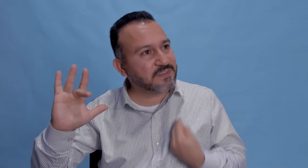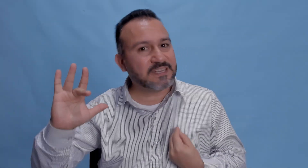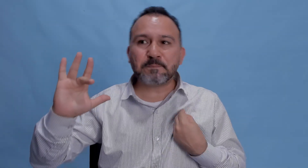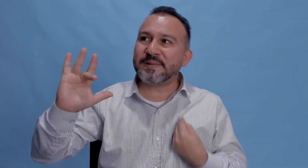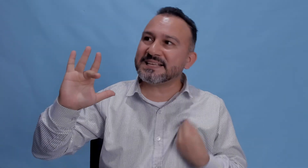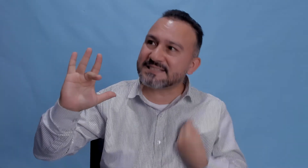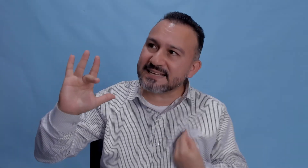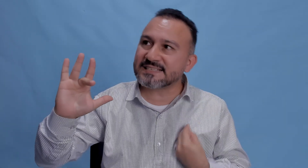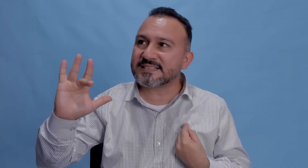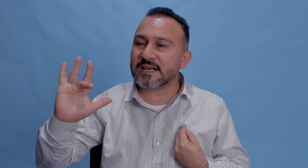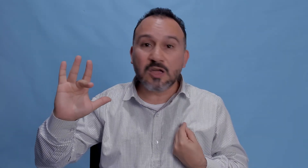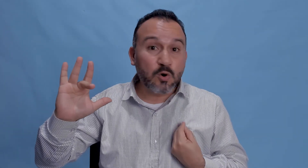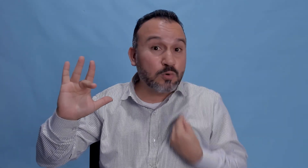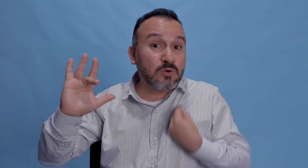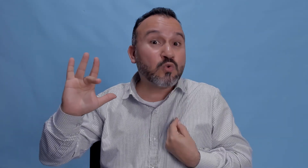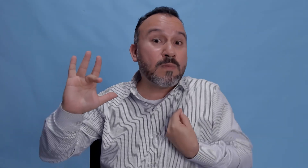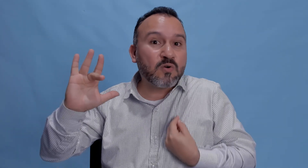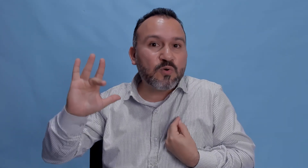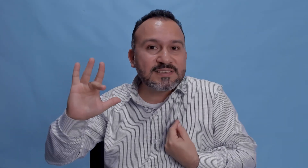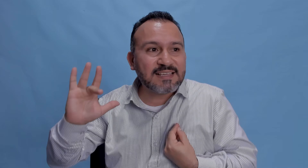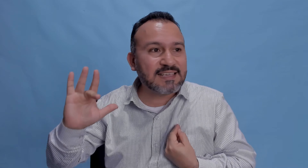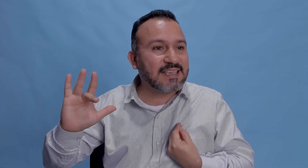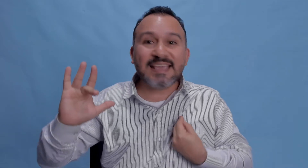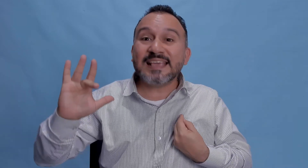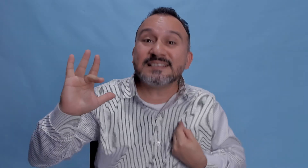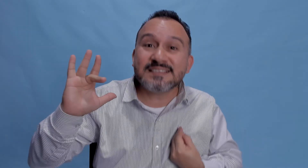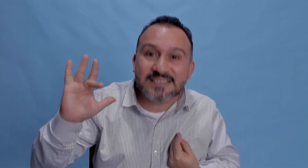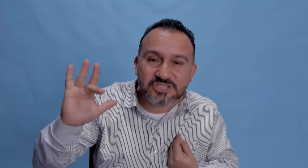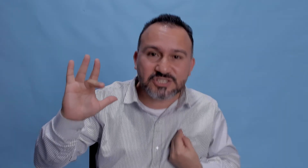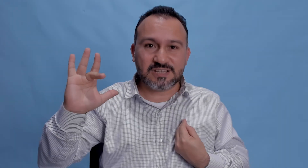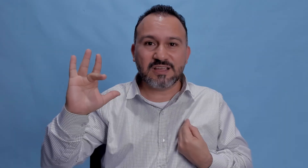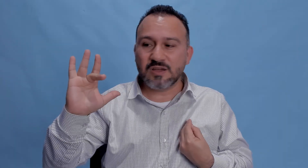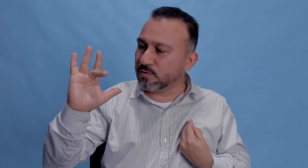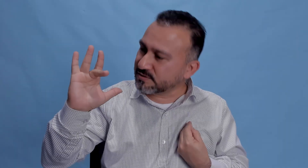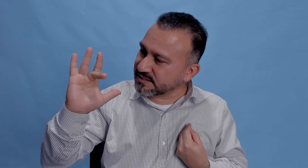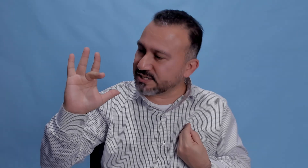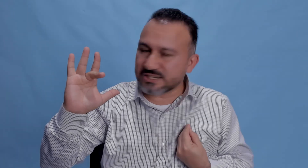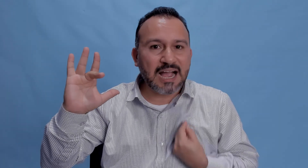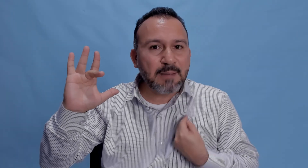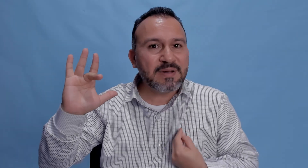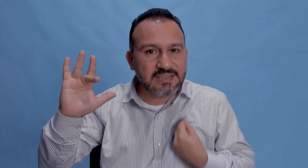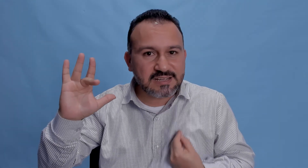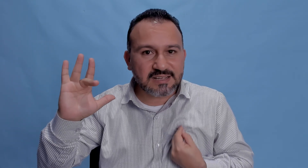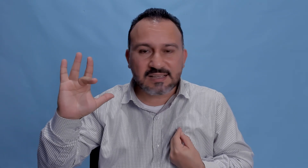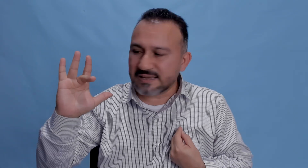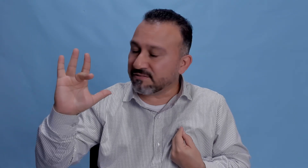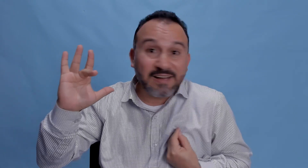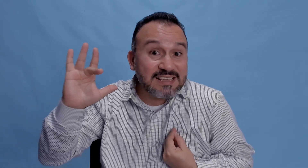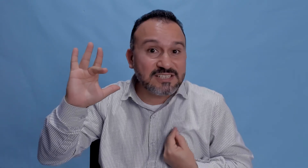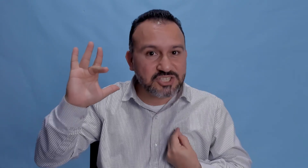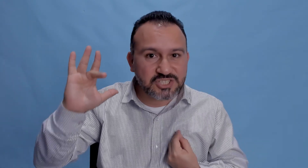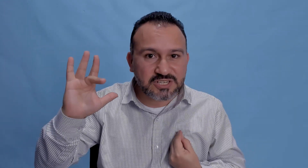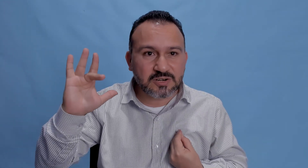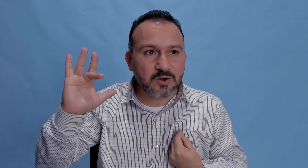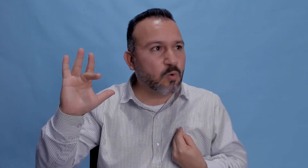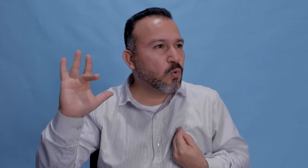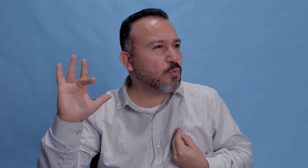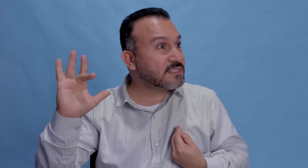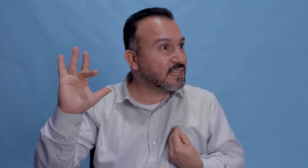viver, presença ou de alguma coisa que existe. Ou seja, amanhã vai existir? Ou